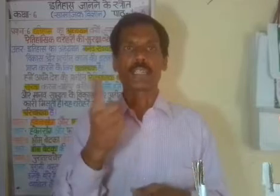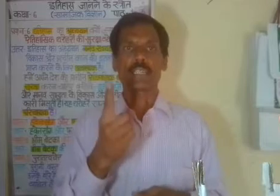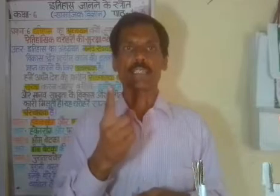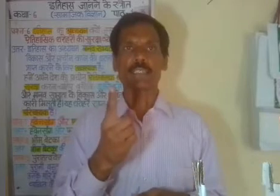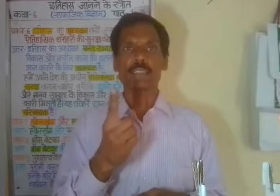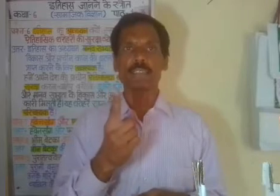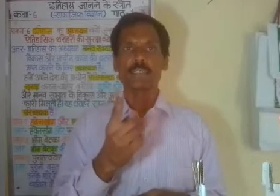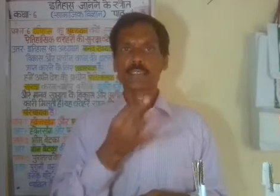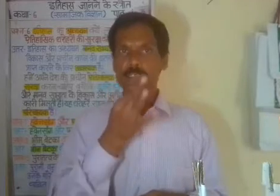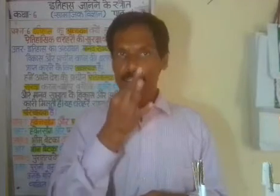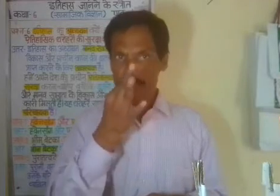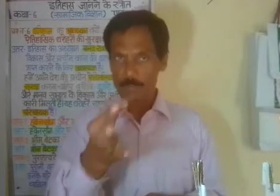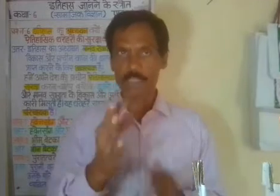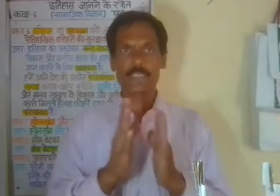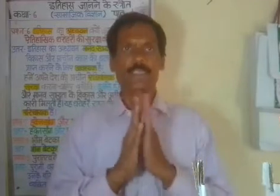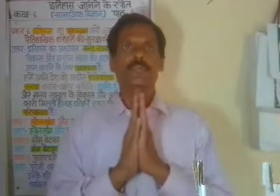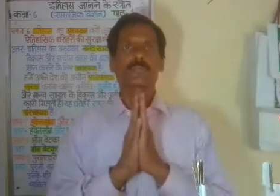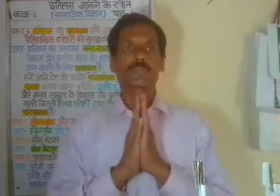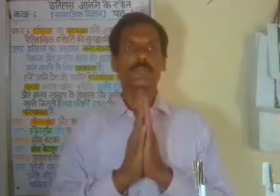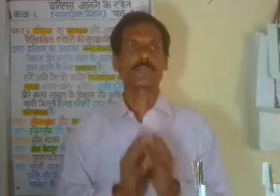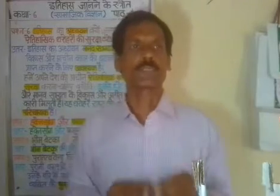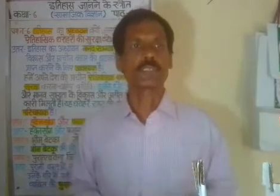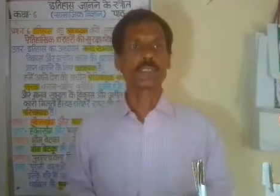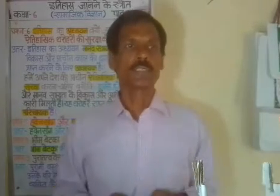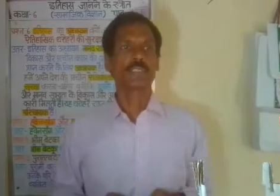एक निवेदन,